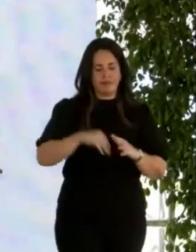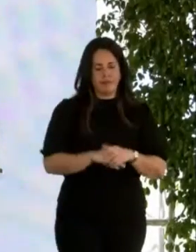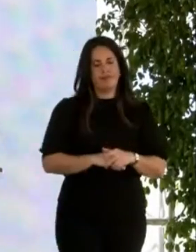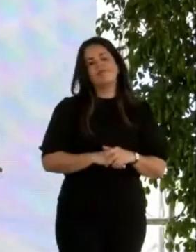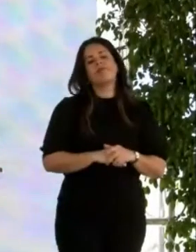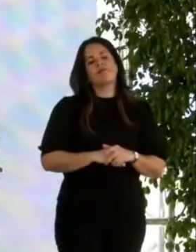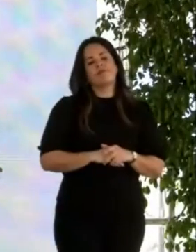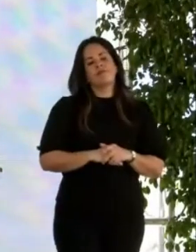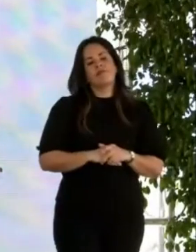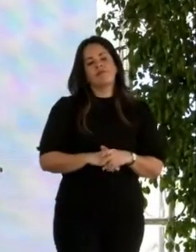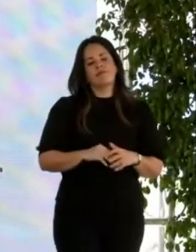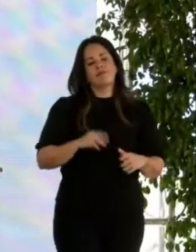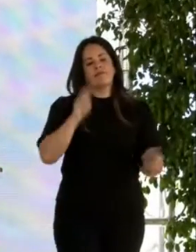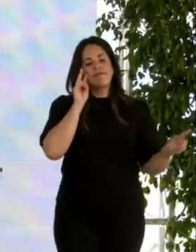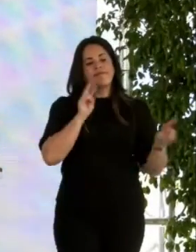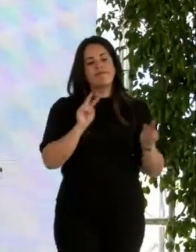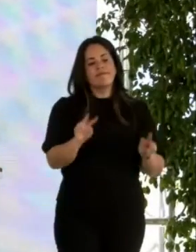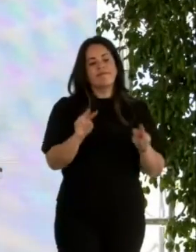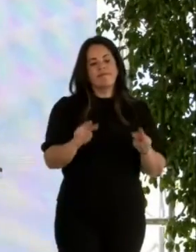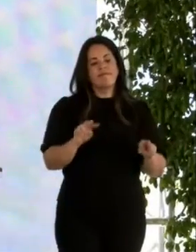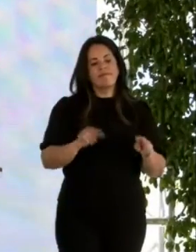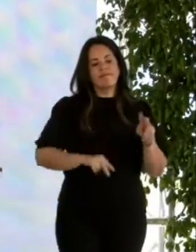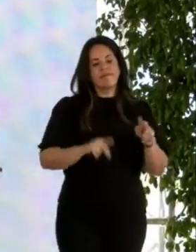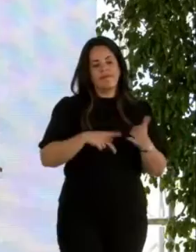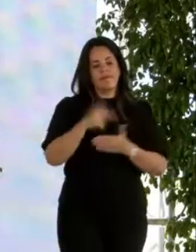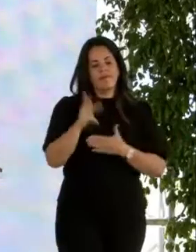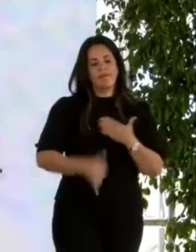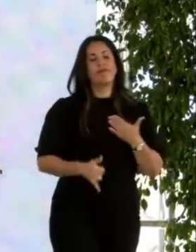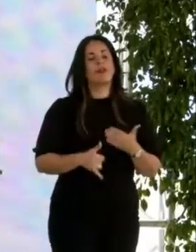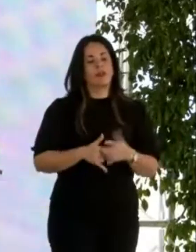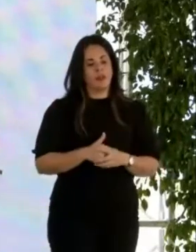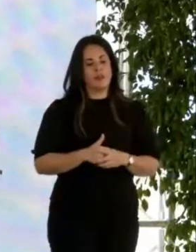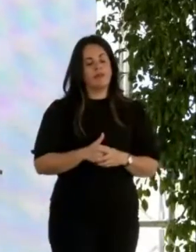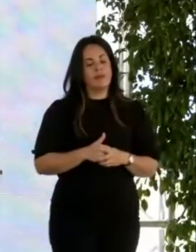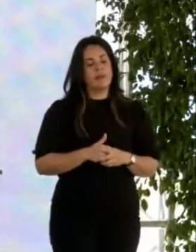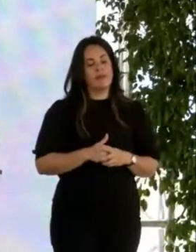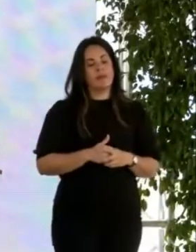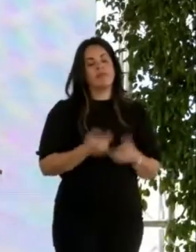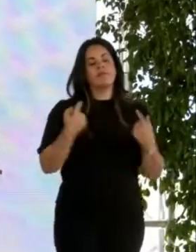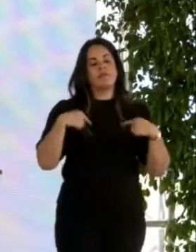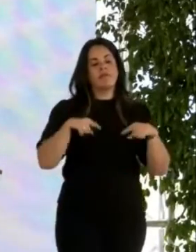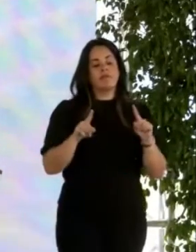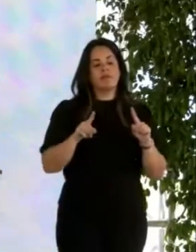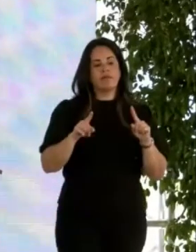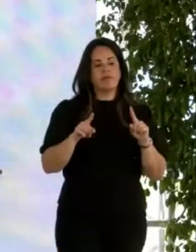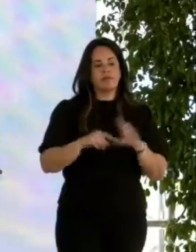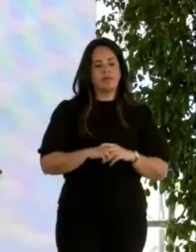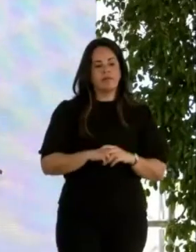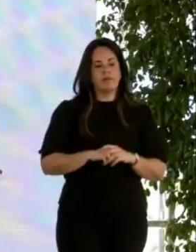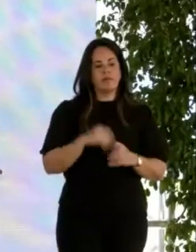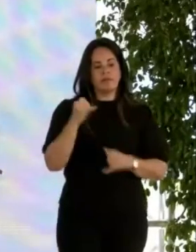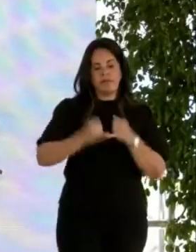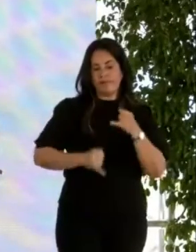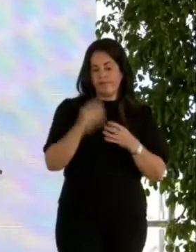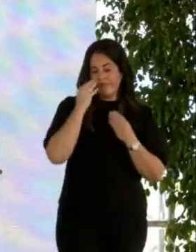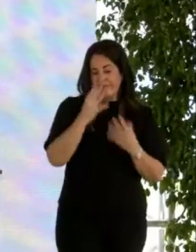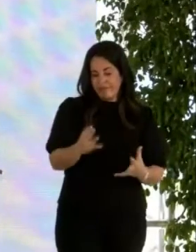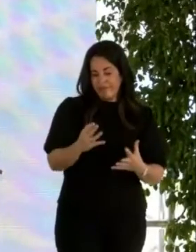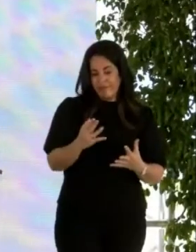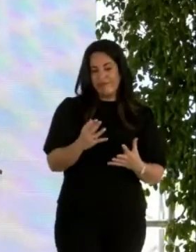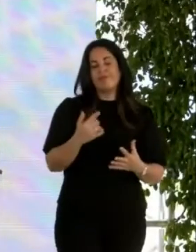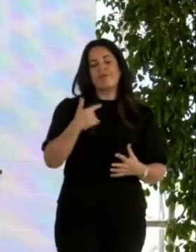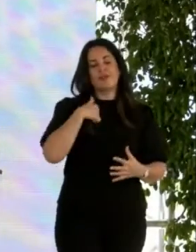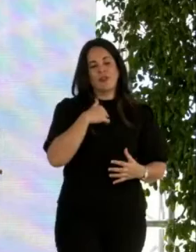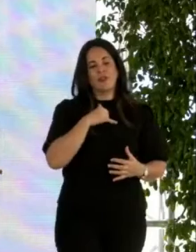look forward to bringing this project to fruition. And in closing, what I want to say is, yo